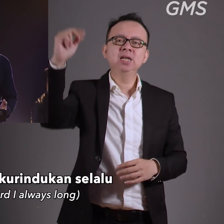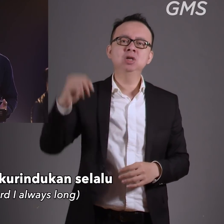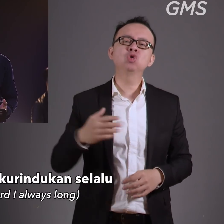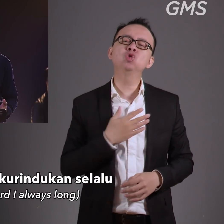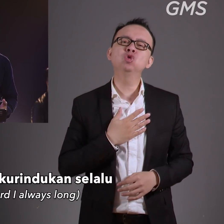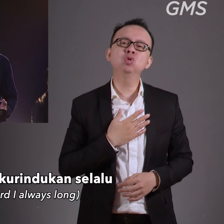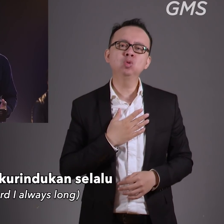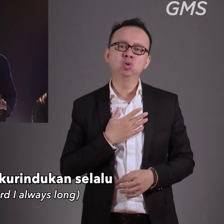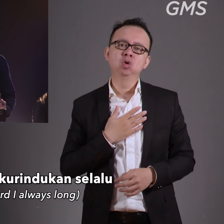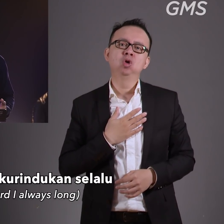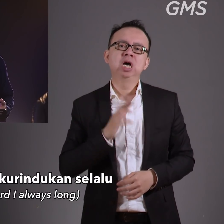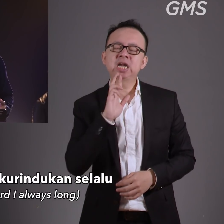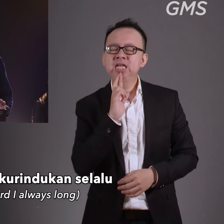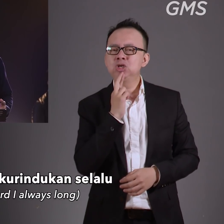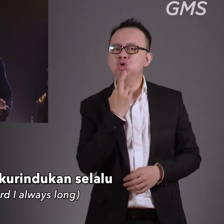Tuhanku,